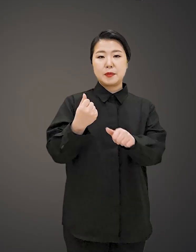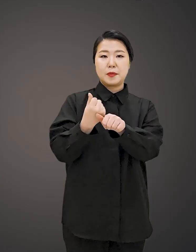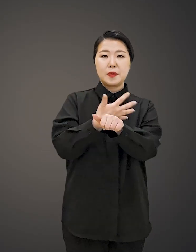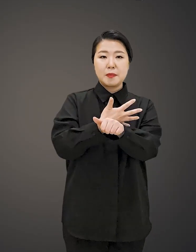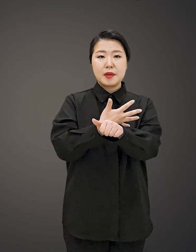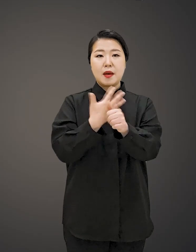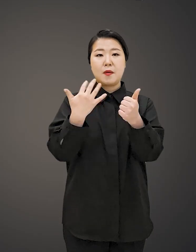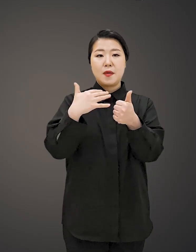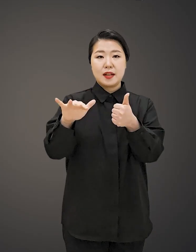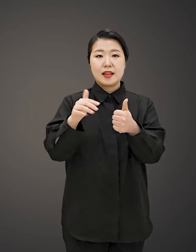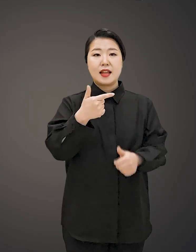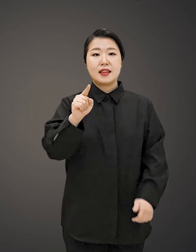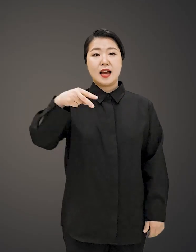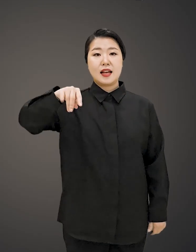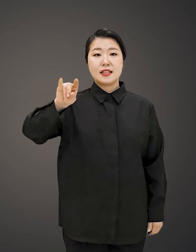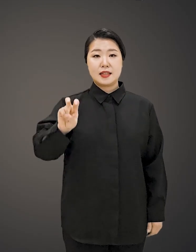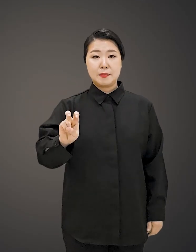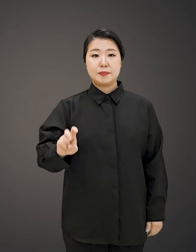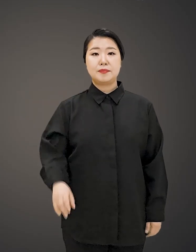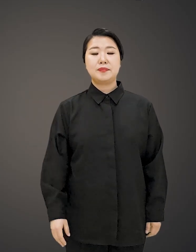고슴도치 왕따 나세미.